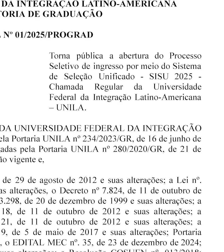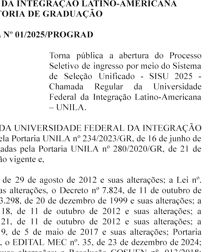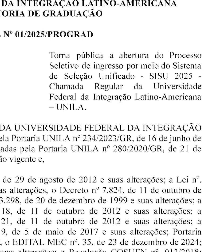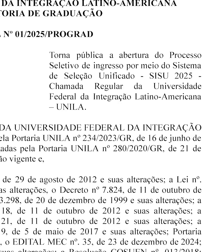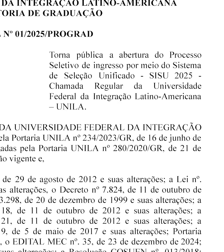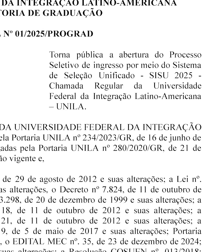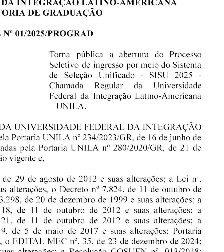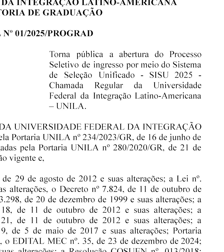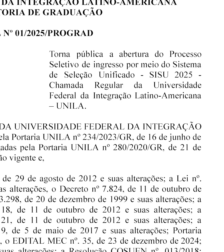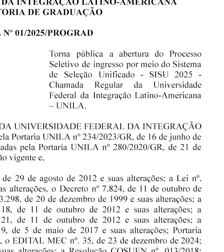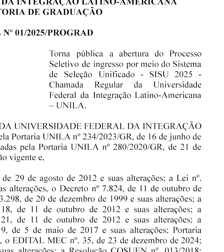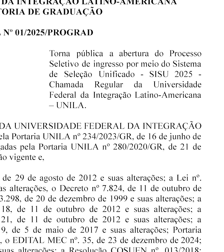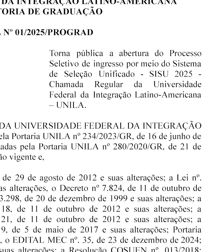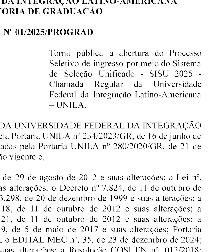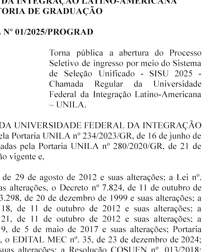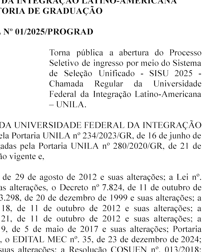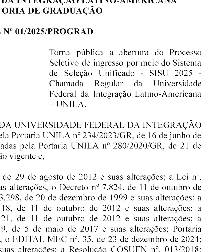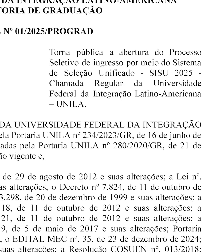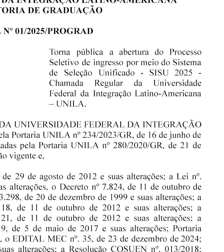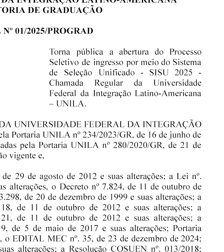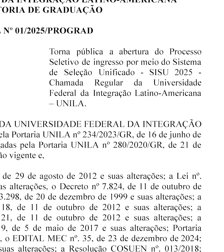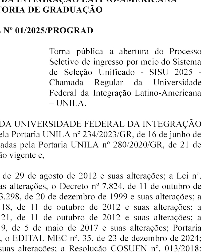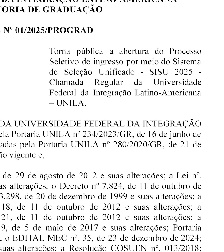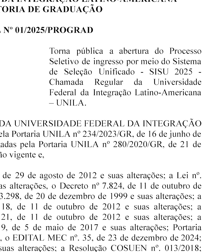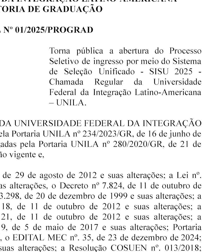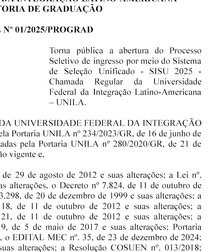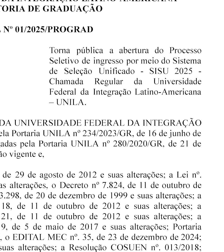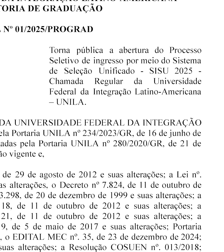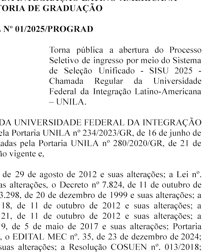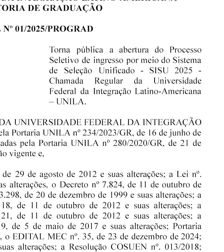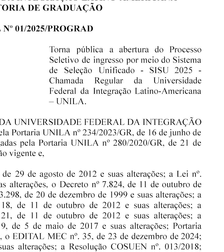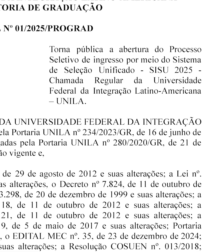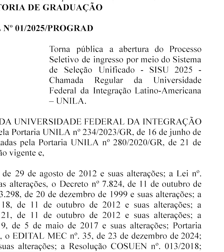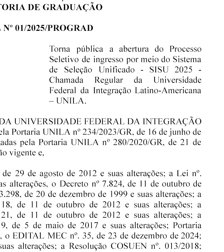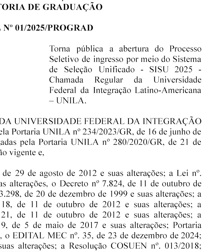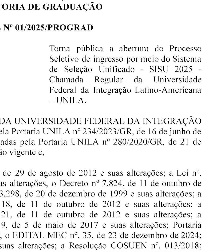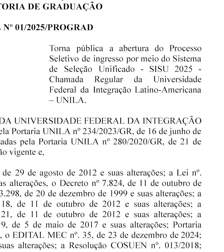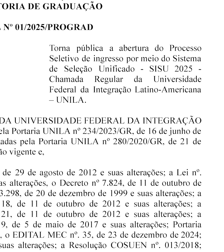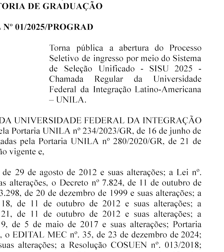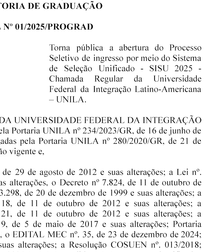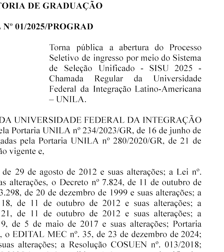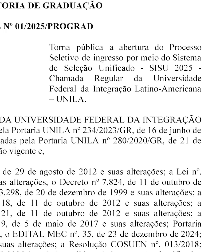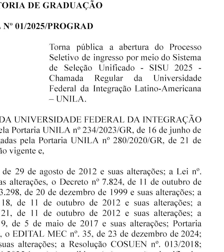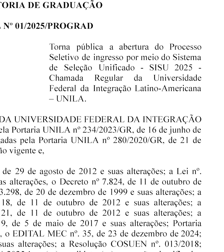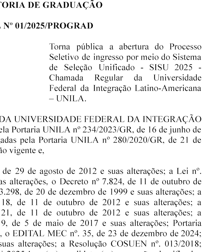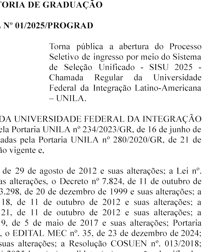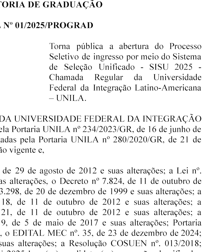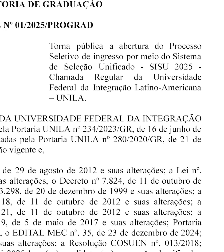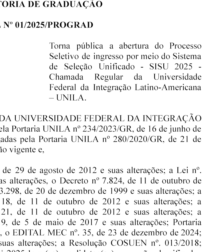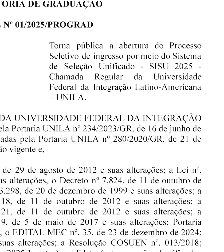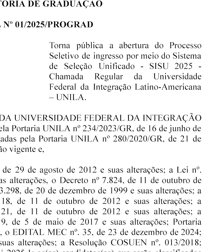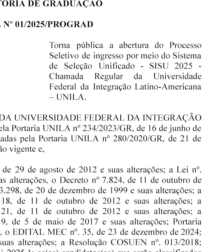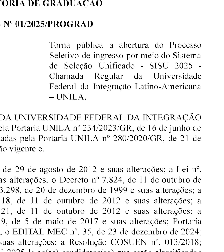3.298, de 20 de dezembro de 1999, e suas alterações, a Portaria Normativa MEC número 18,